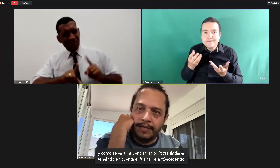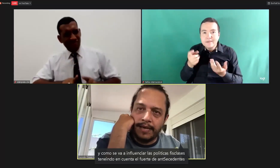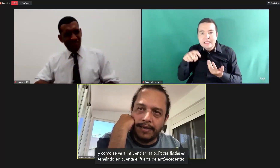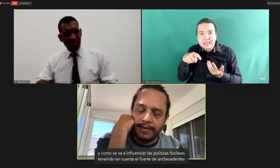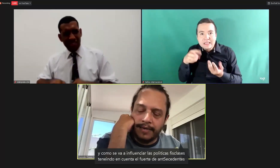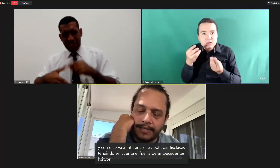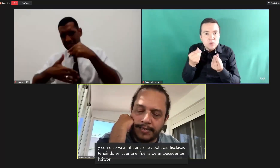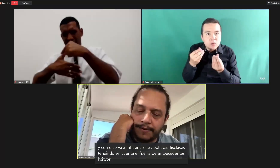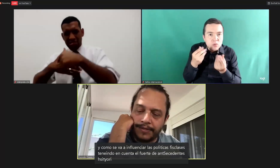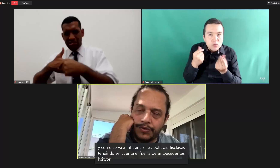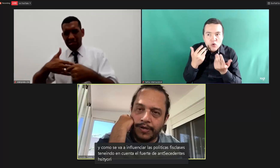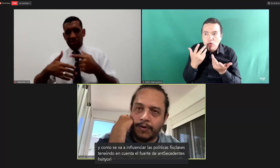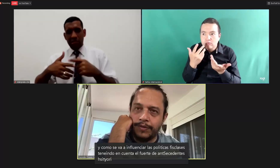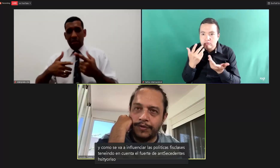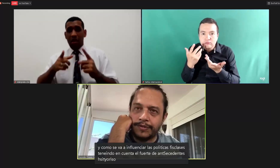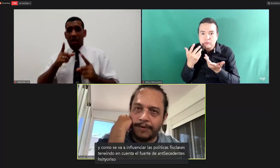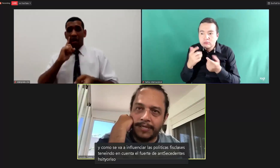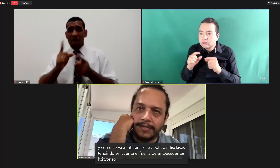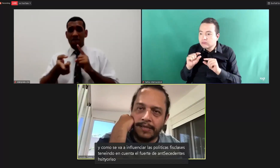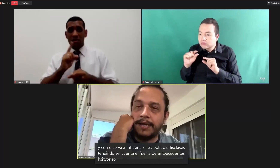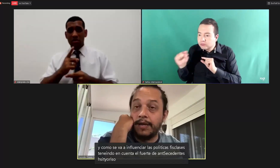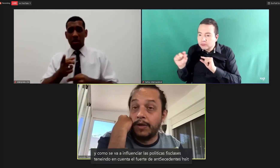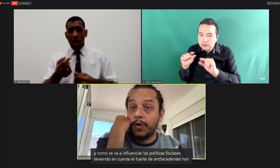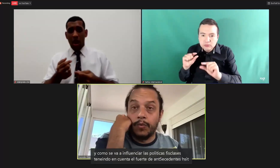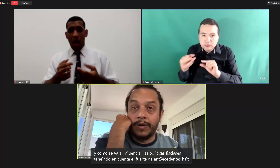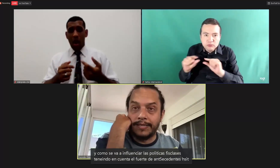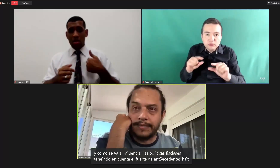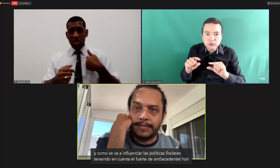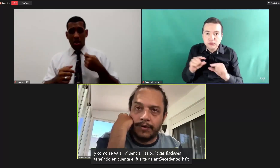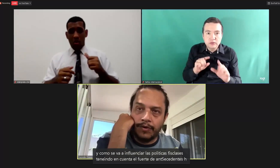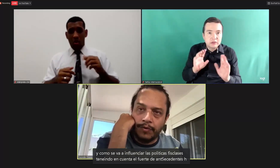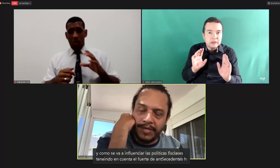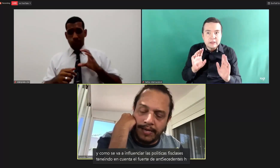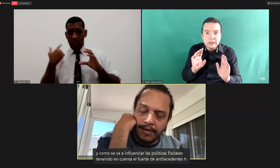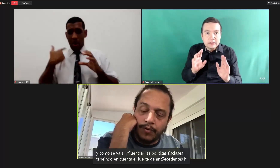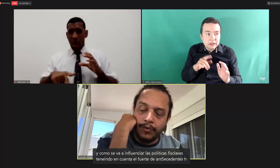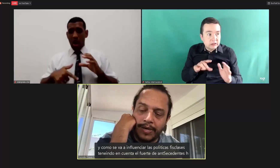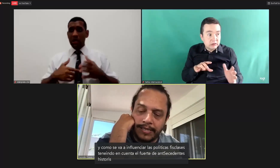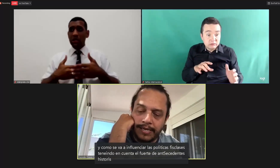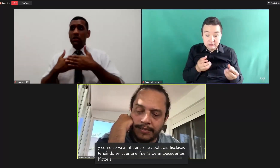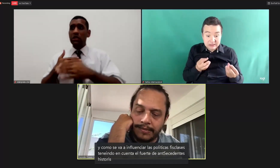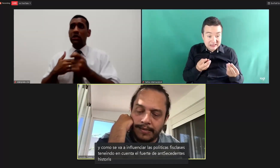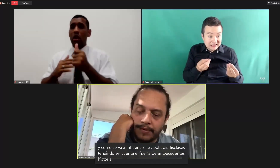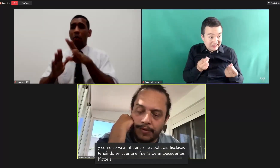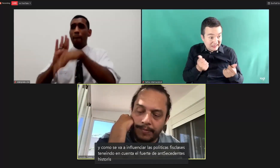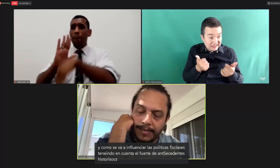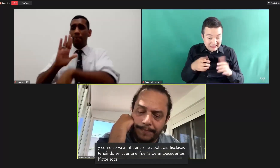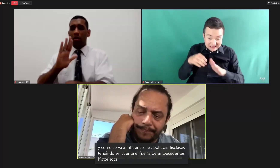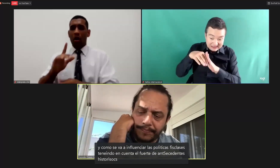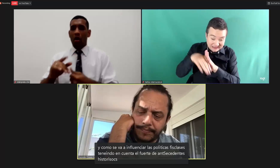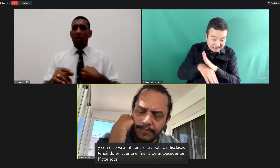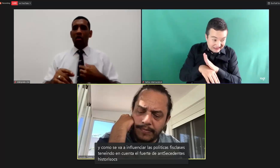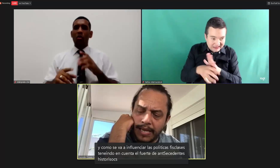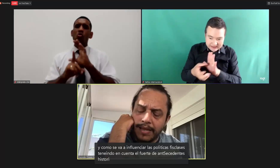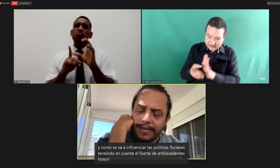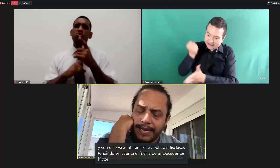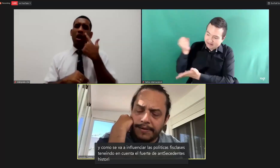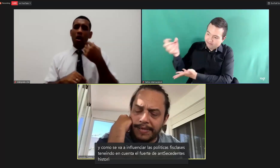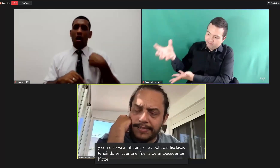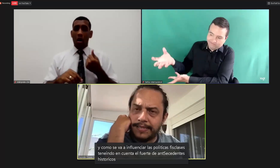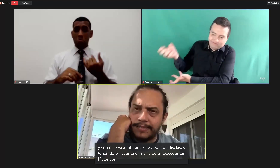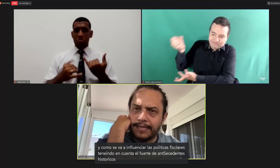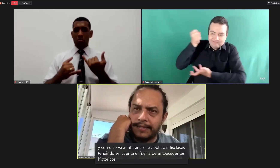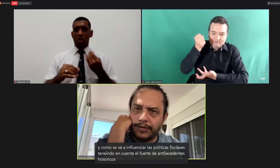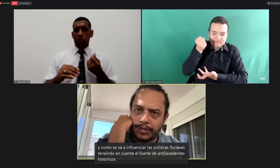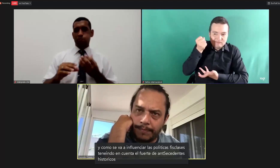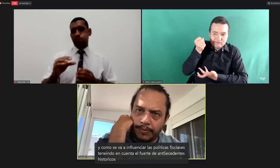primera medida en las intervenciones cuando se avecina una crisis económica o durante la crisis económica. Y acá